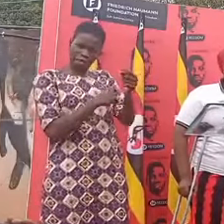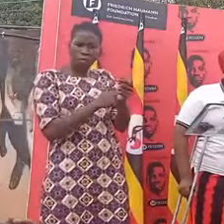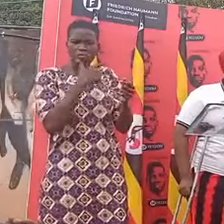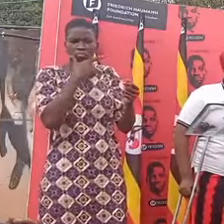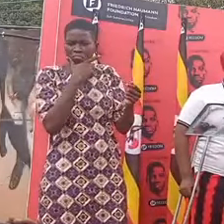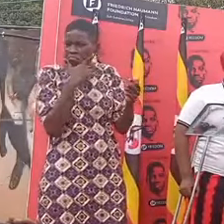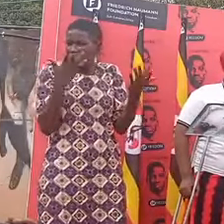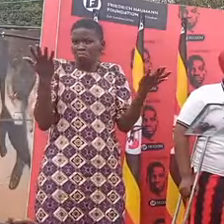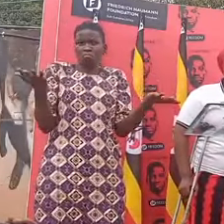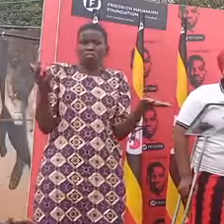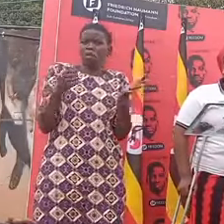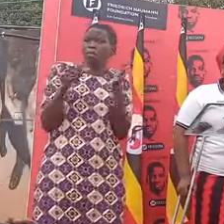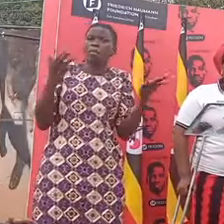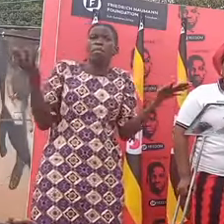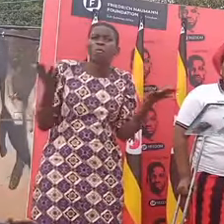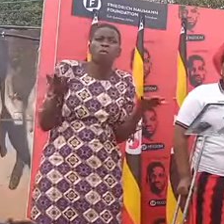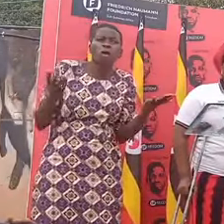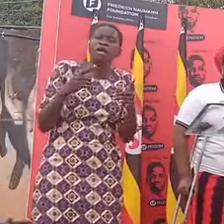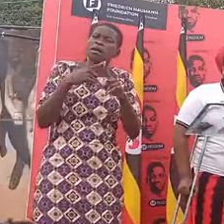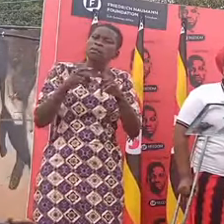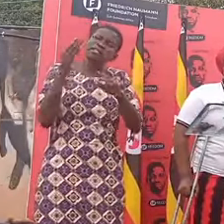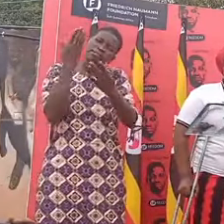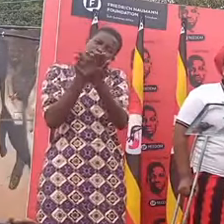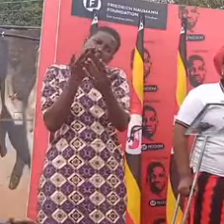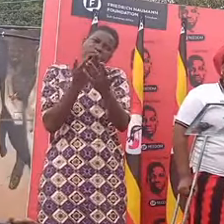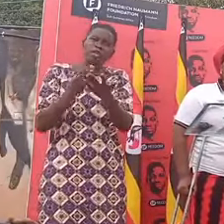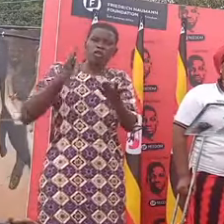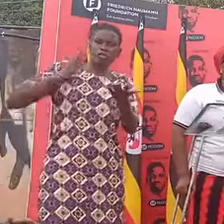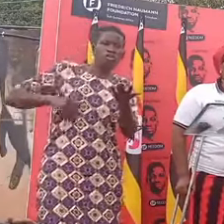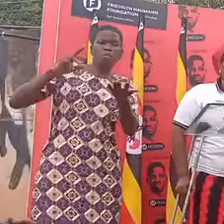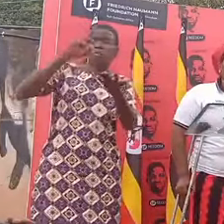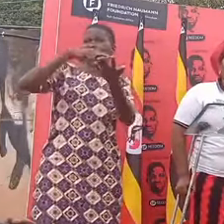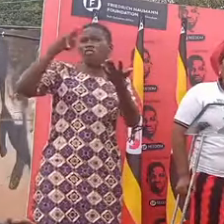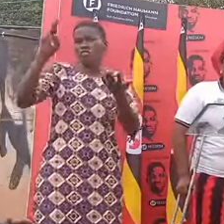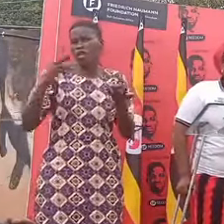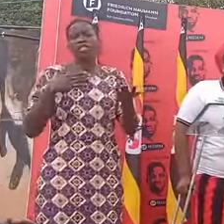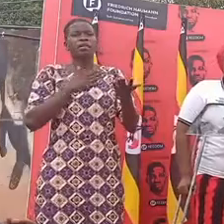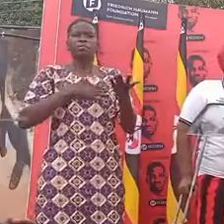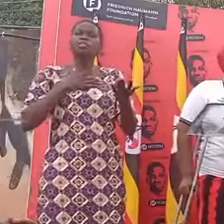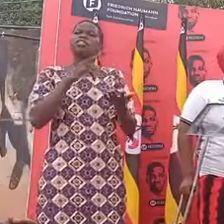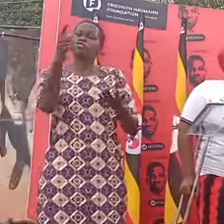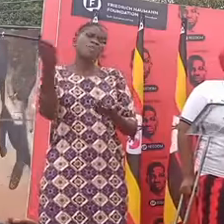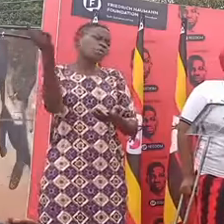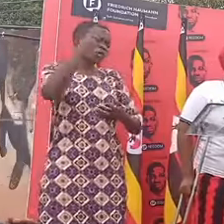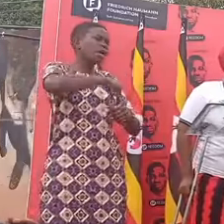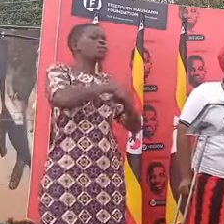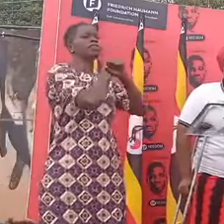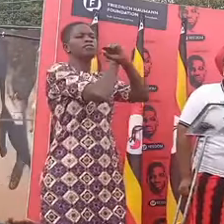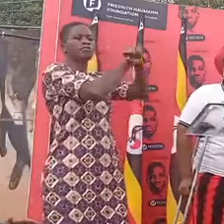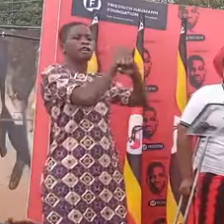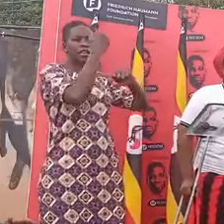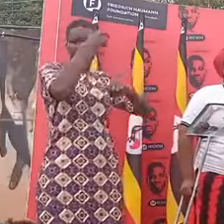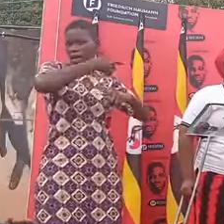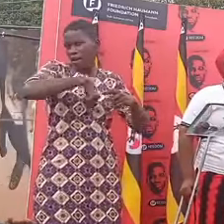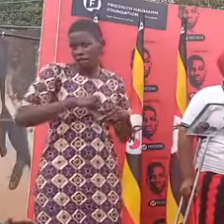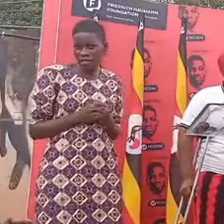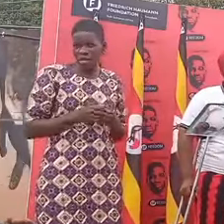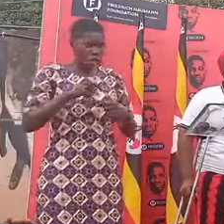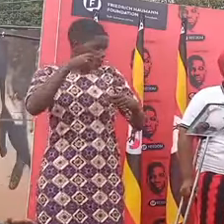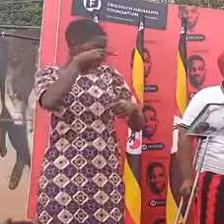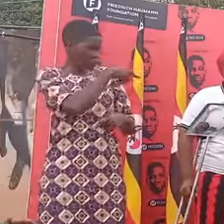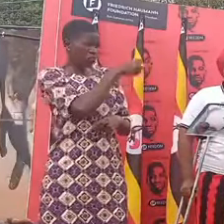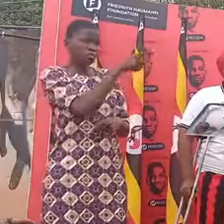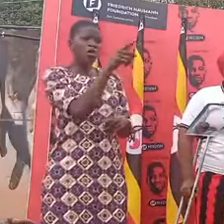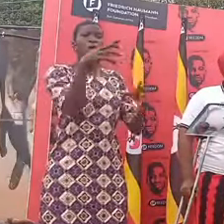nno nkoowoola aba Human Rights mwenamwena gye muli. Muveeyo mujje mutulwanirireko abalwanirira abakyala kubanga si nze